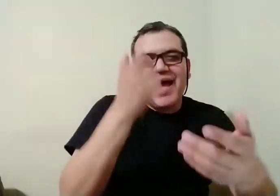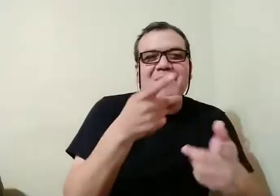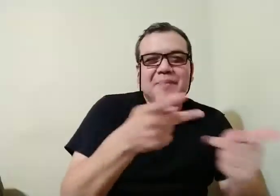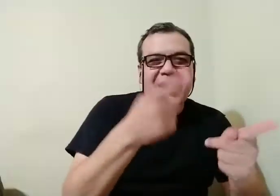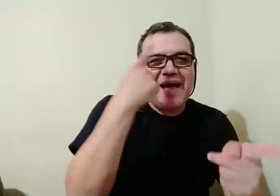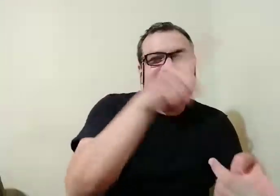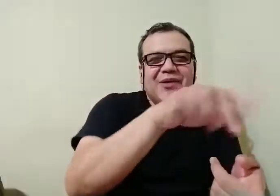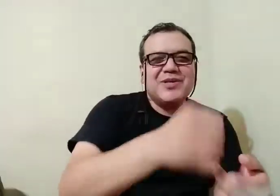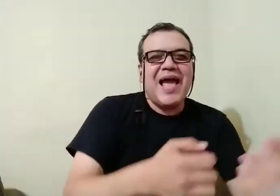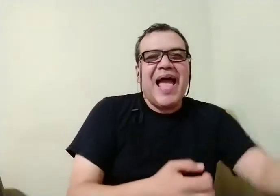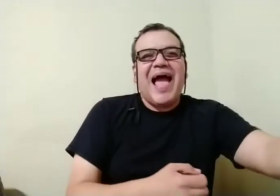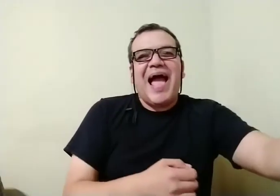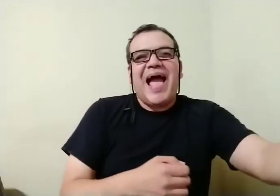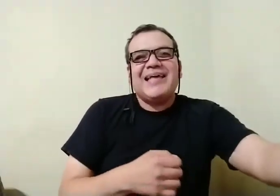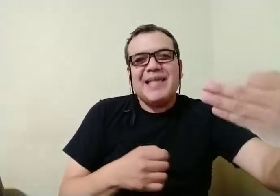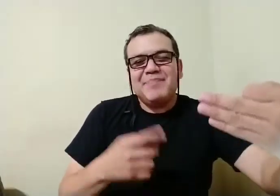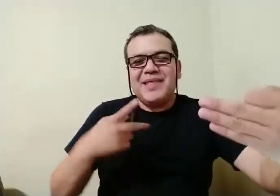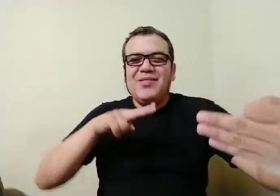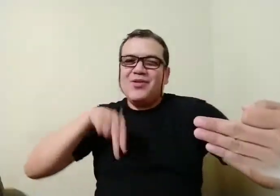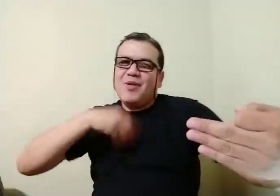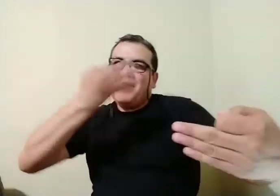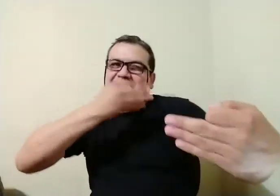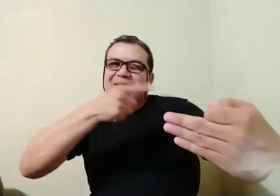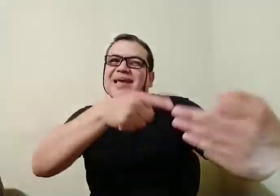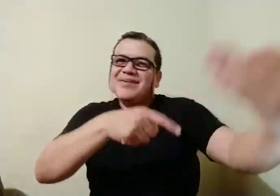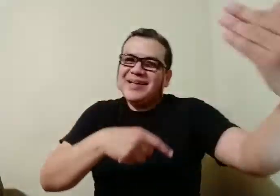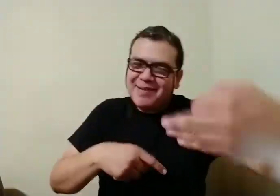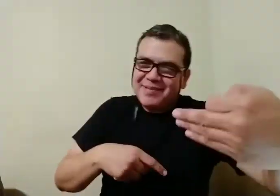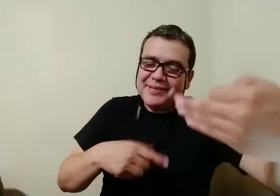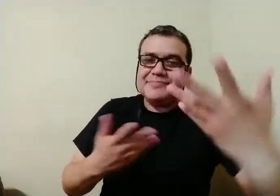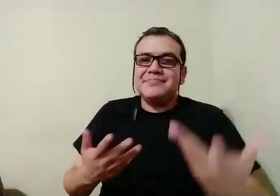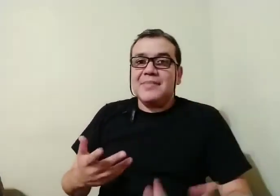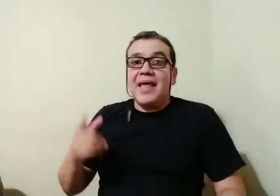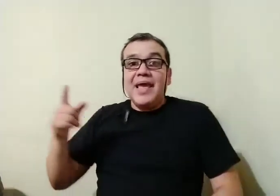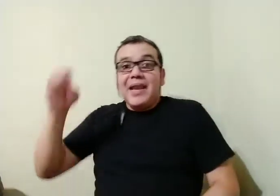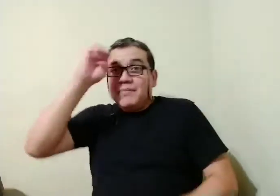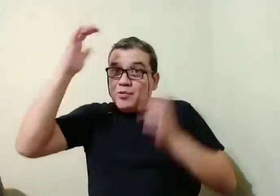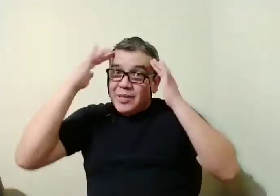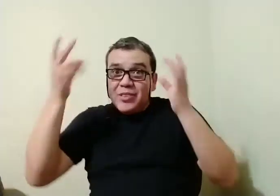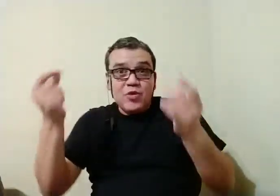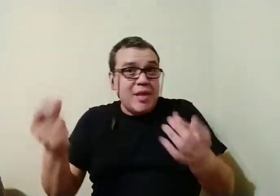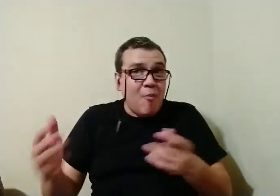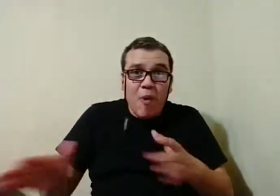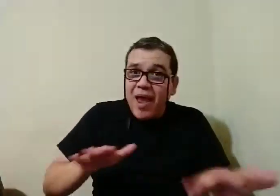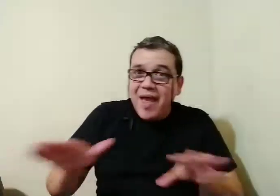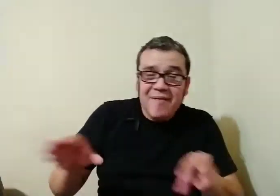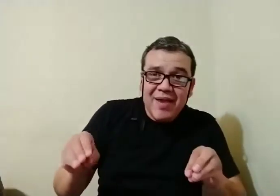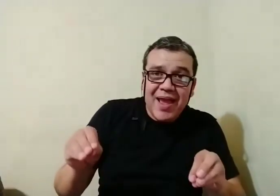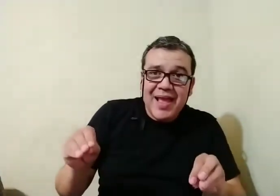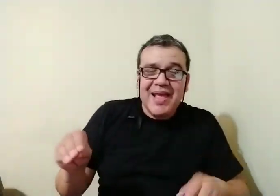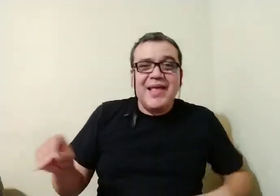nosotros, moviéndose sobre las mentes mientras realizamos un acto de